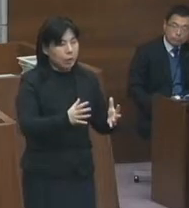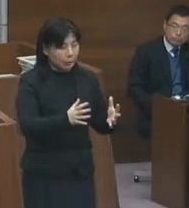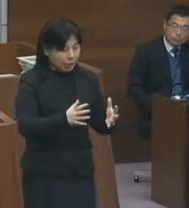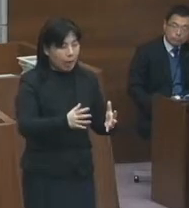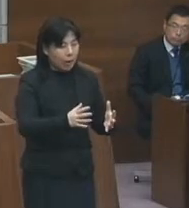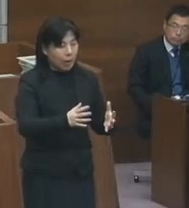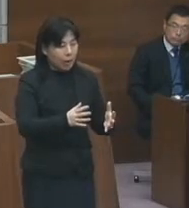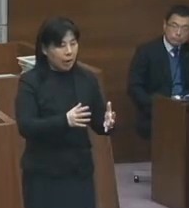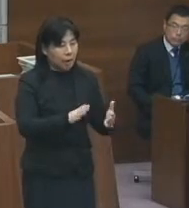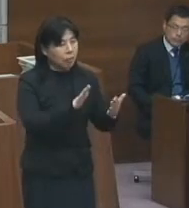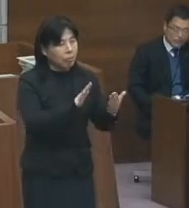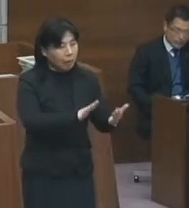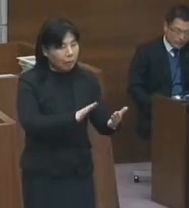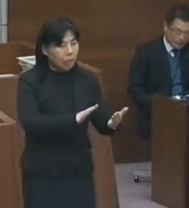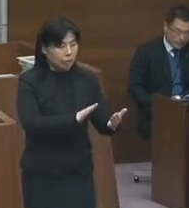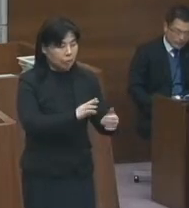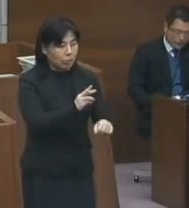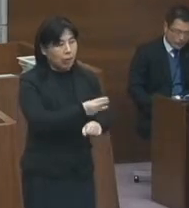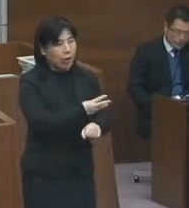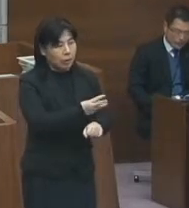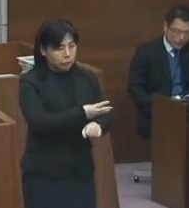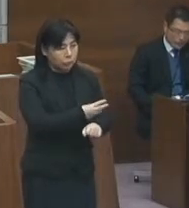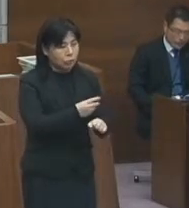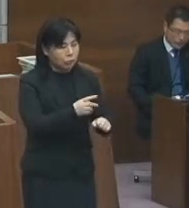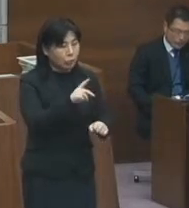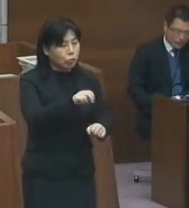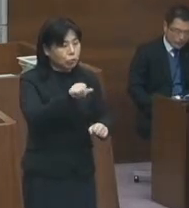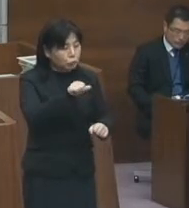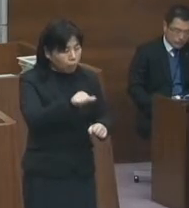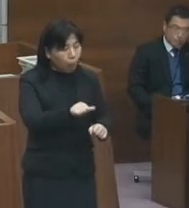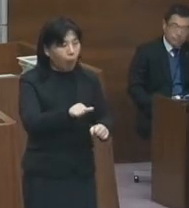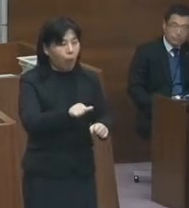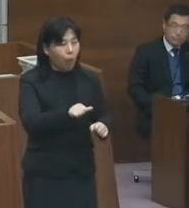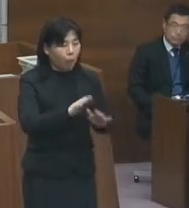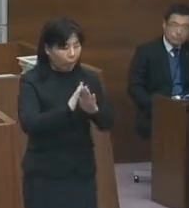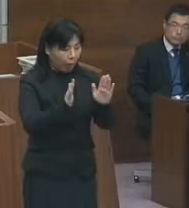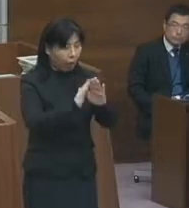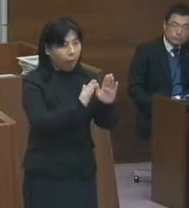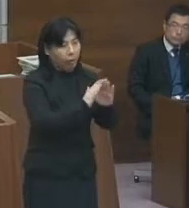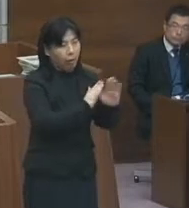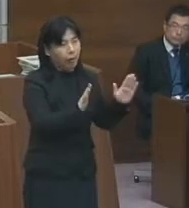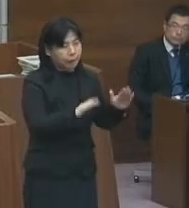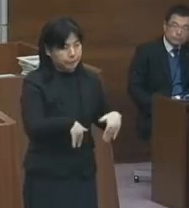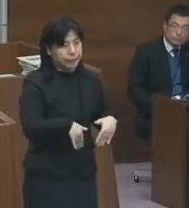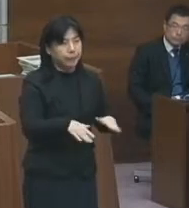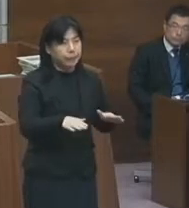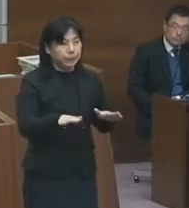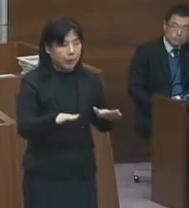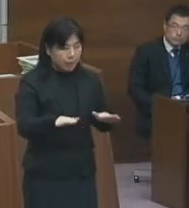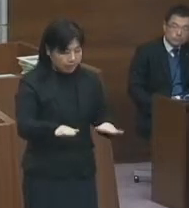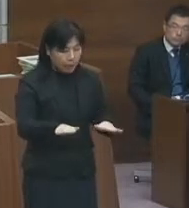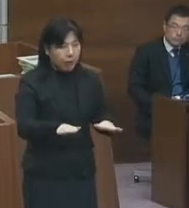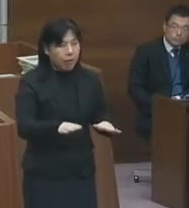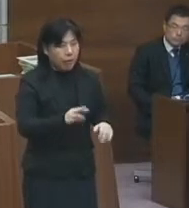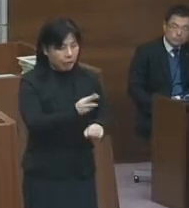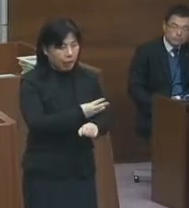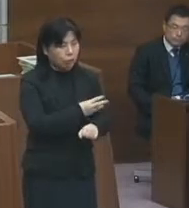15回実施いたしまして、本がガイドラインの周知を図っておる状況にございます。研修におき